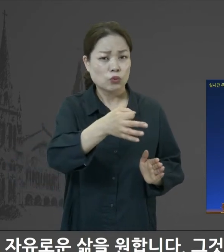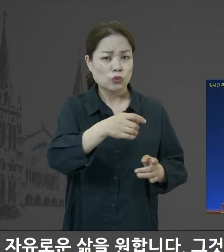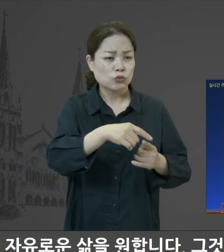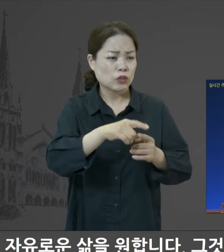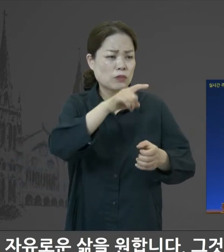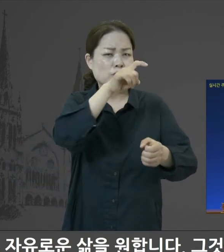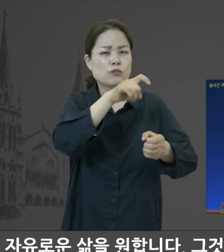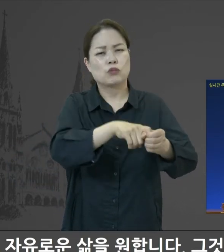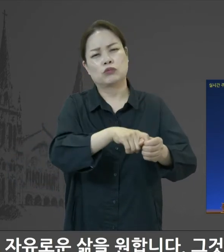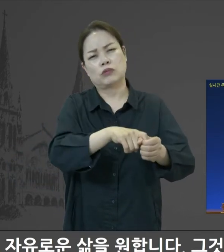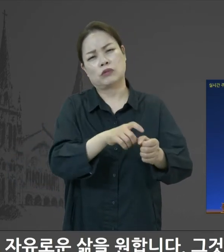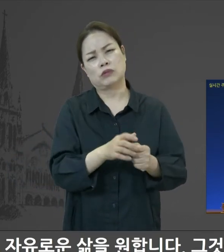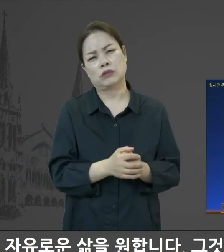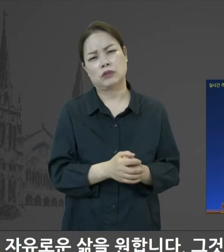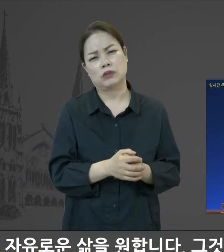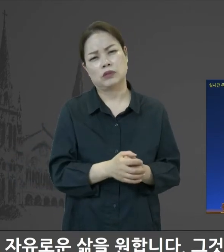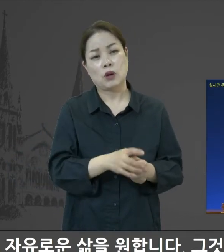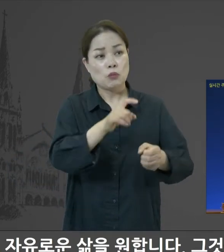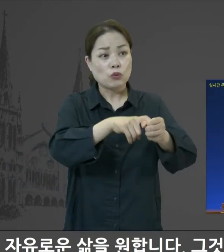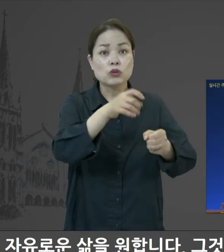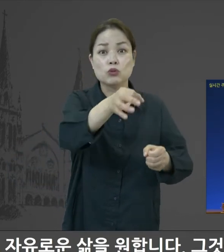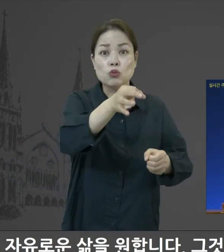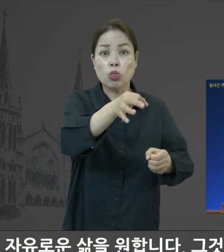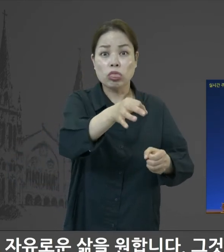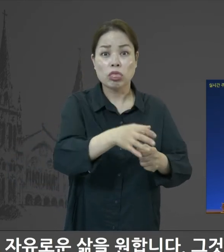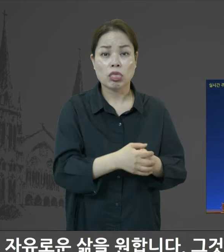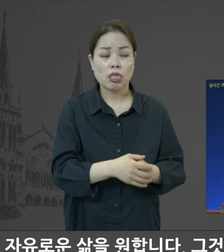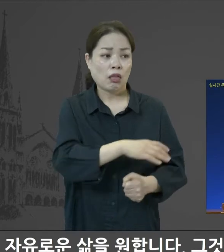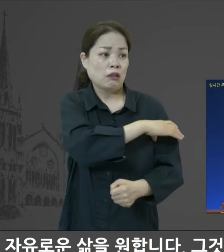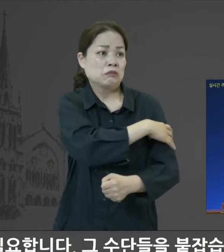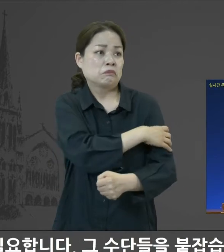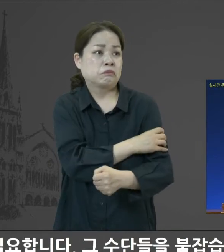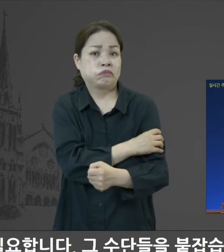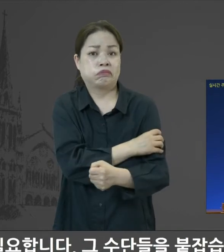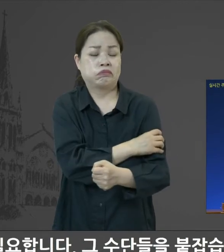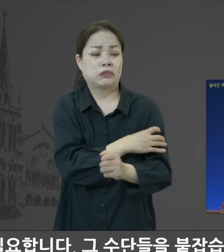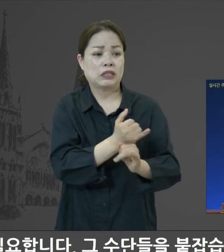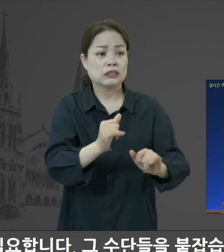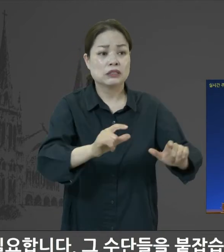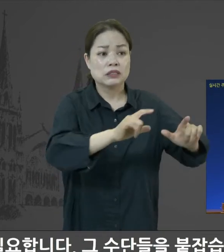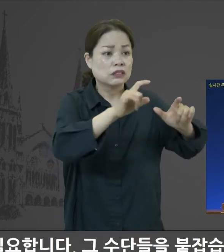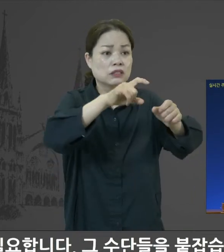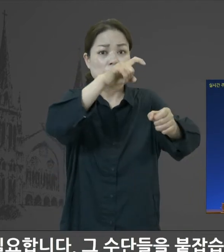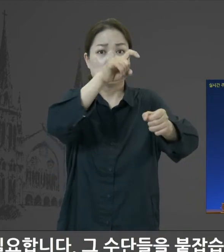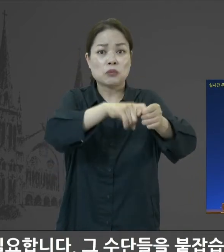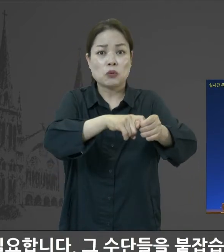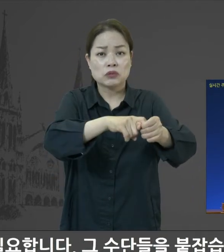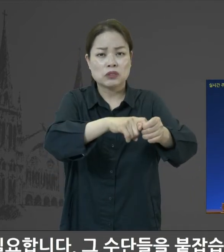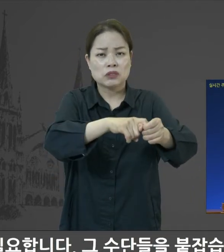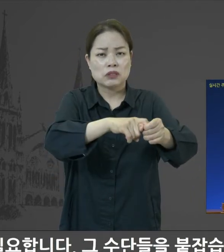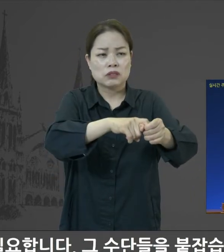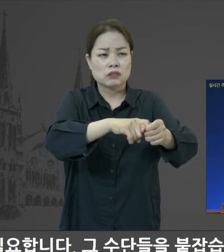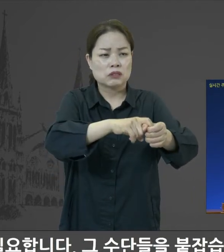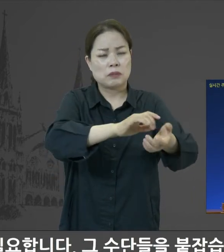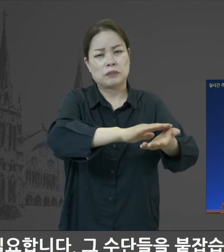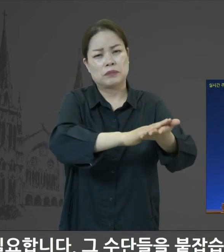우리의 목적이 되어 있어요. 어떤 권력 자체가 우리의 인생의 목적으로 변질되어